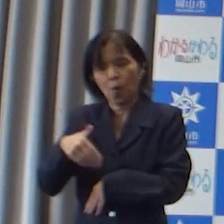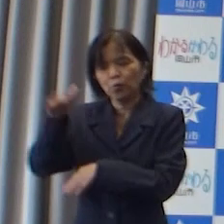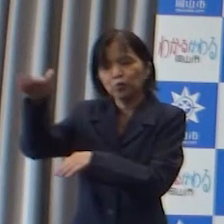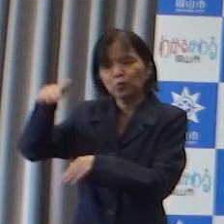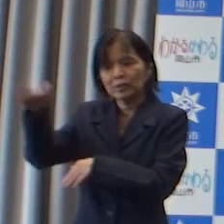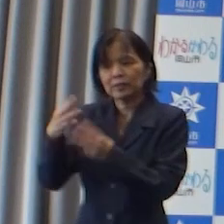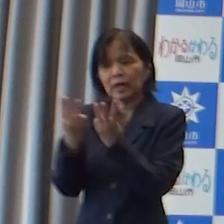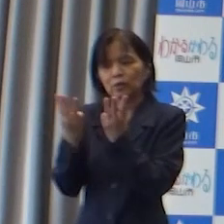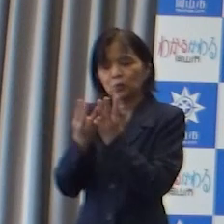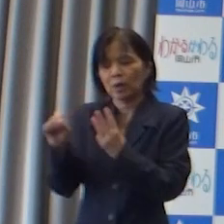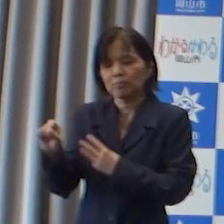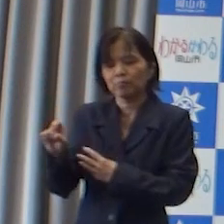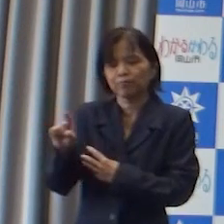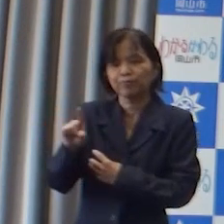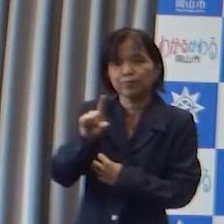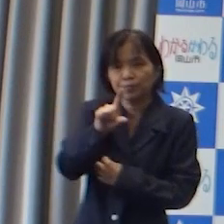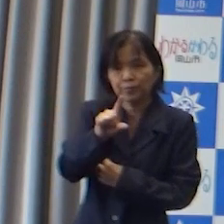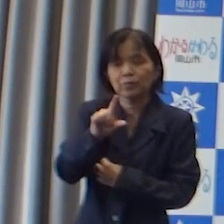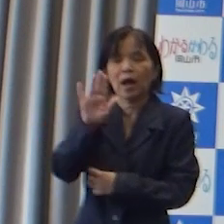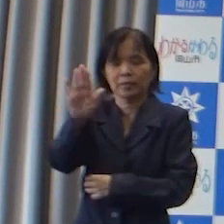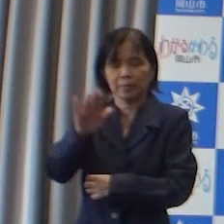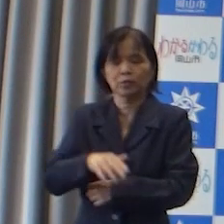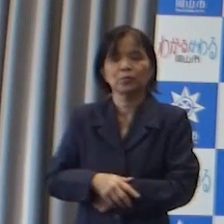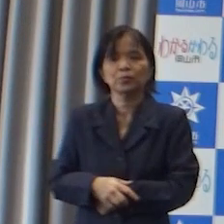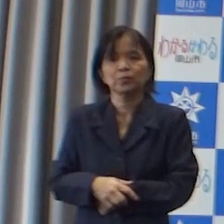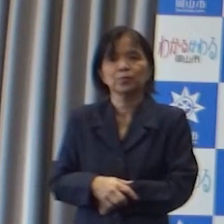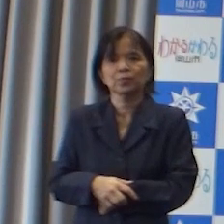しております。